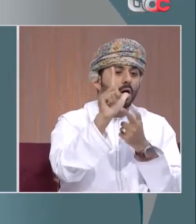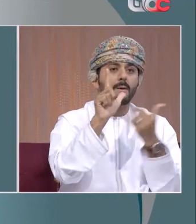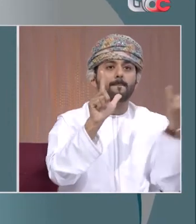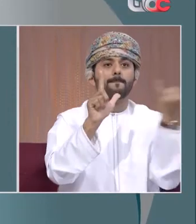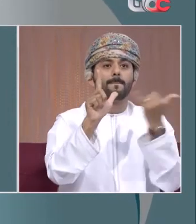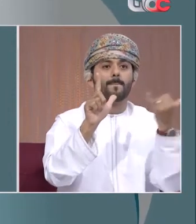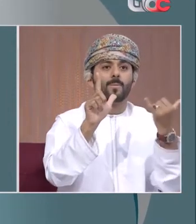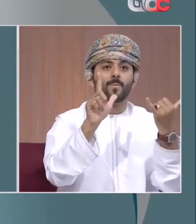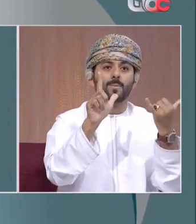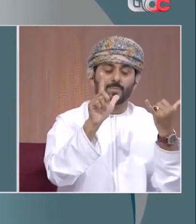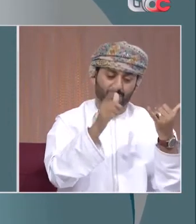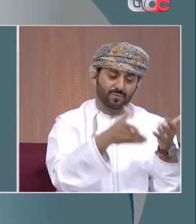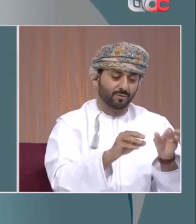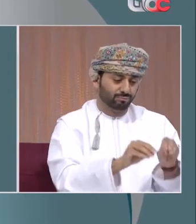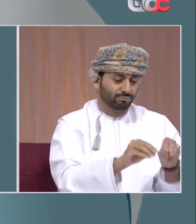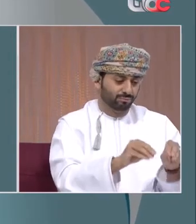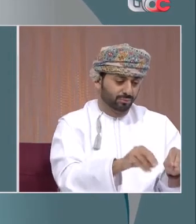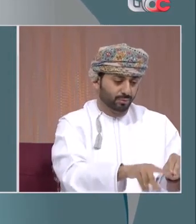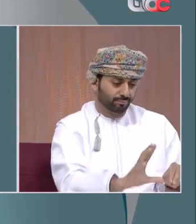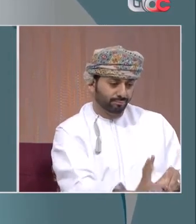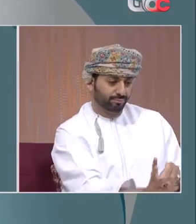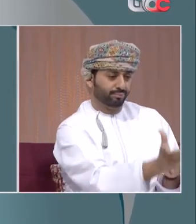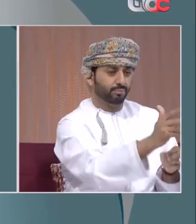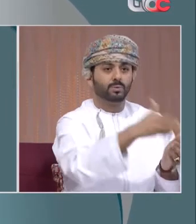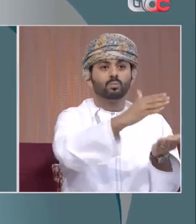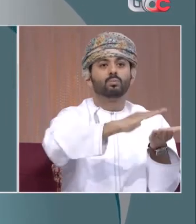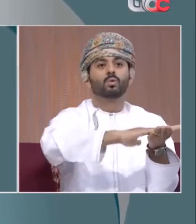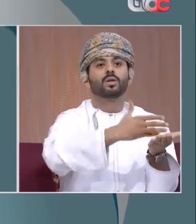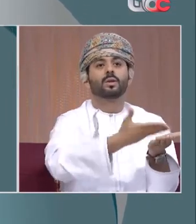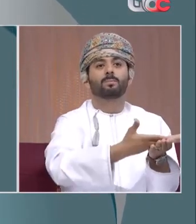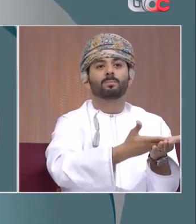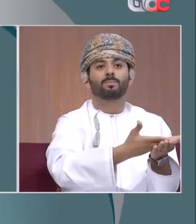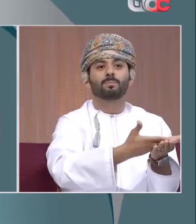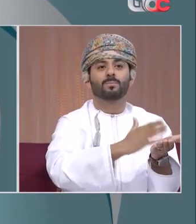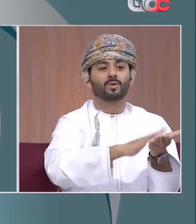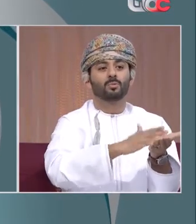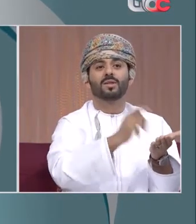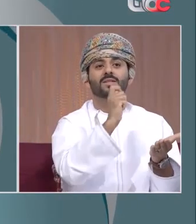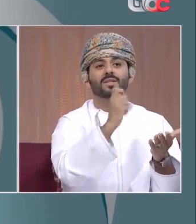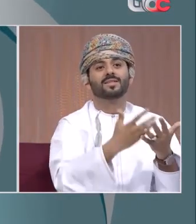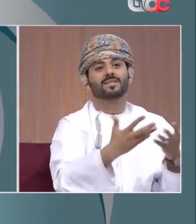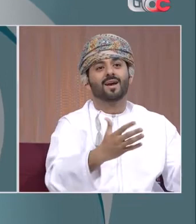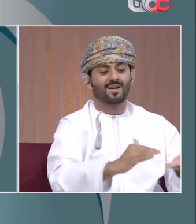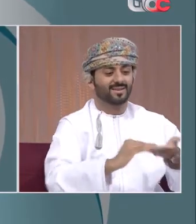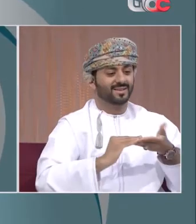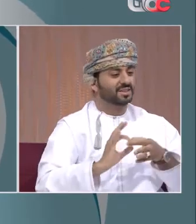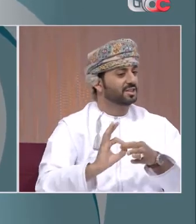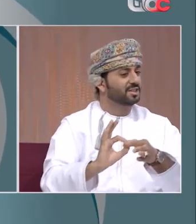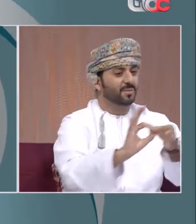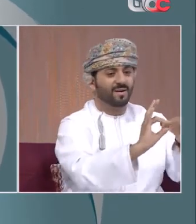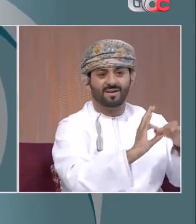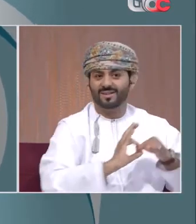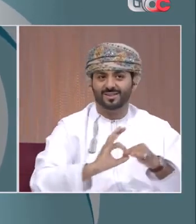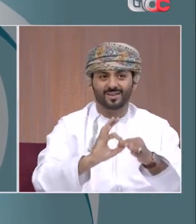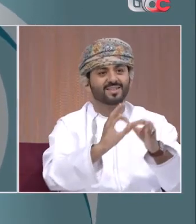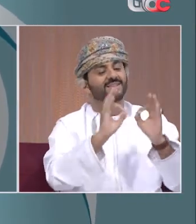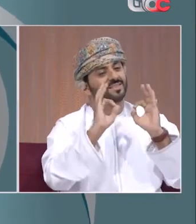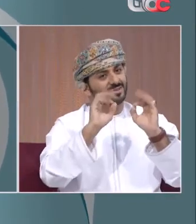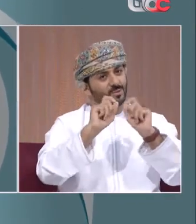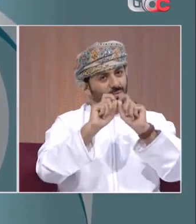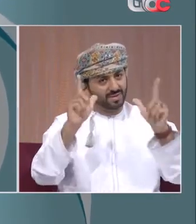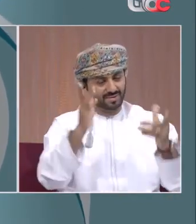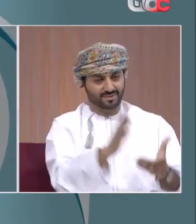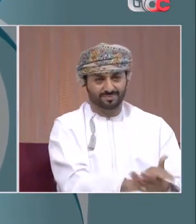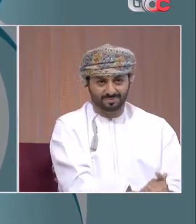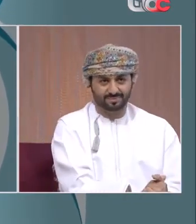أيضا الاهتمام بلغة الإشارة للأشخاص ذوي الإعاقة السمعية، وأيضا إن شاء الله بإذن الله الأشخاص الناطقين بإذن